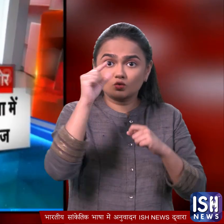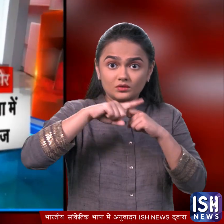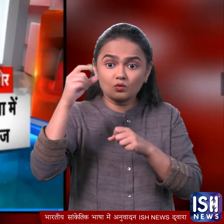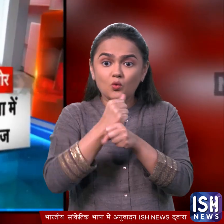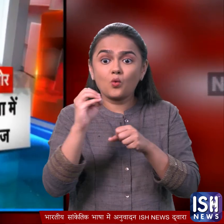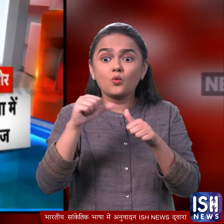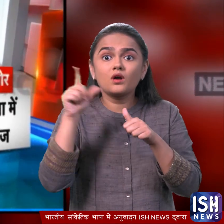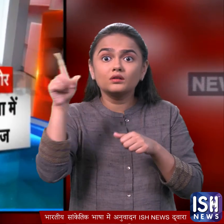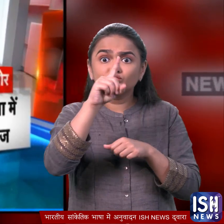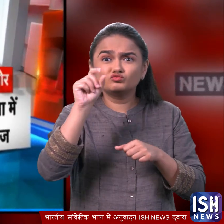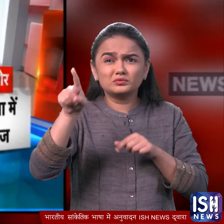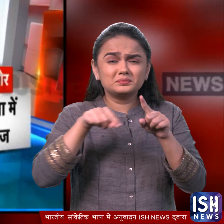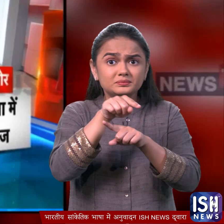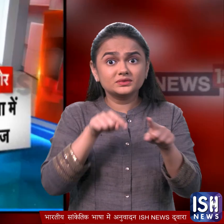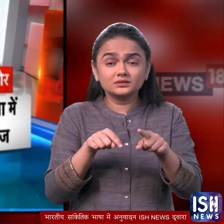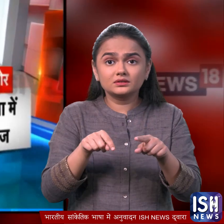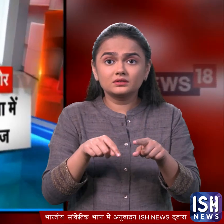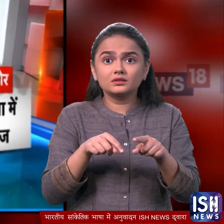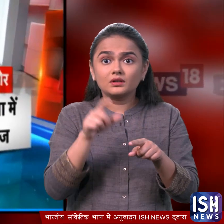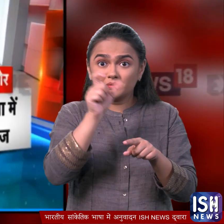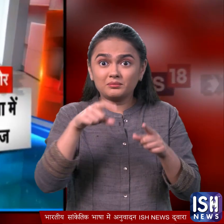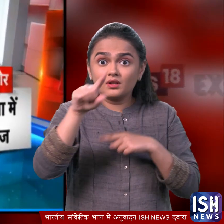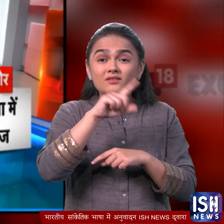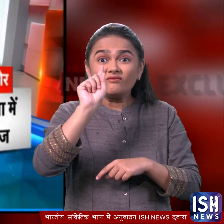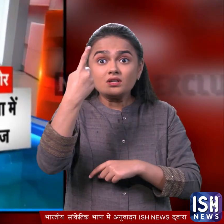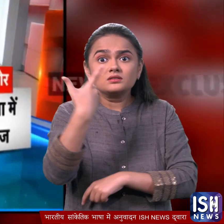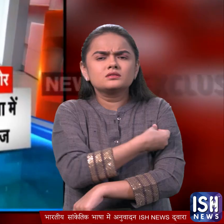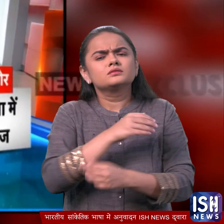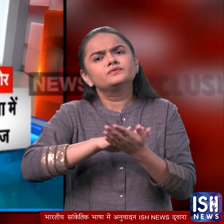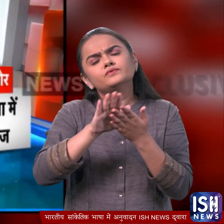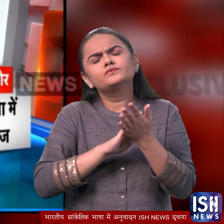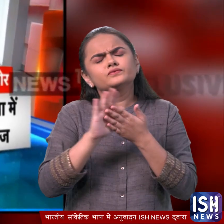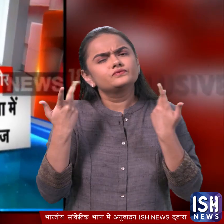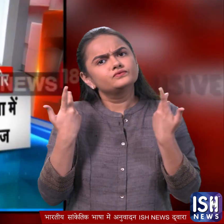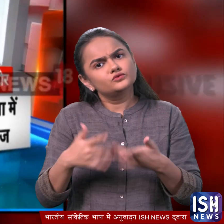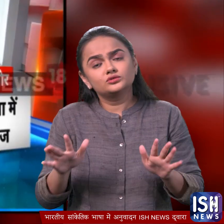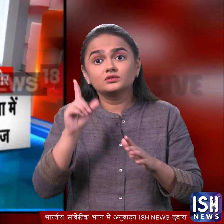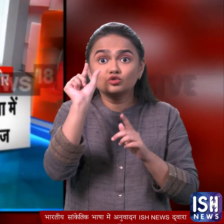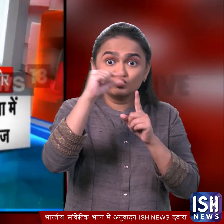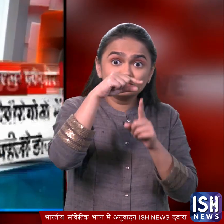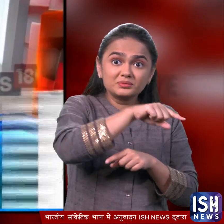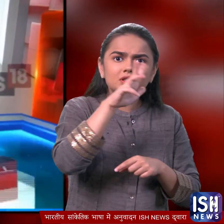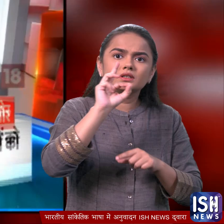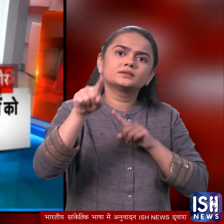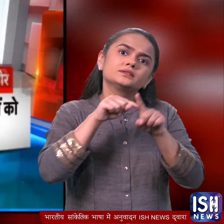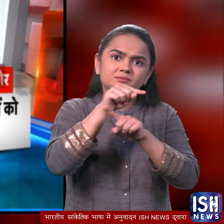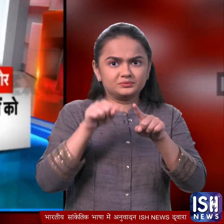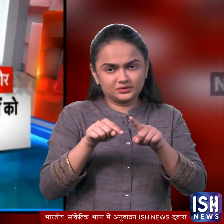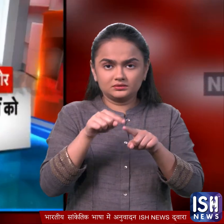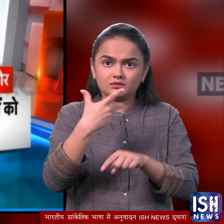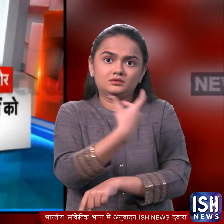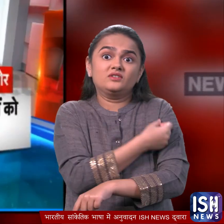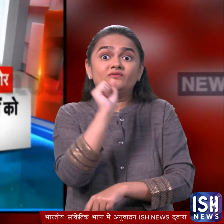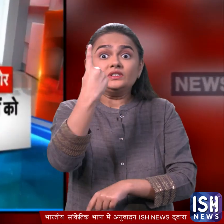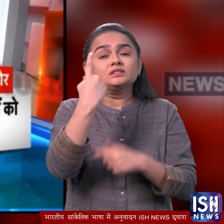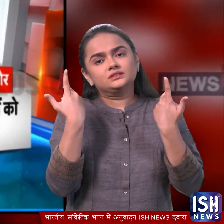कि उत्तराखंड और गोवा में करीब 100% लोगों को वैक्सीन की पहली डोज लगाई जा चुकी है, जबकि यूपी में 80% से